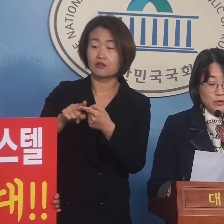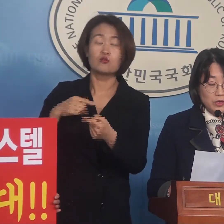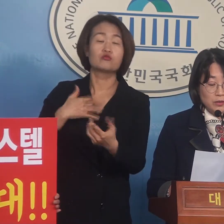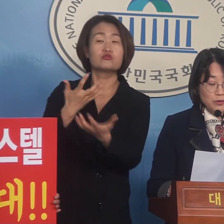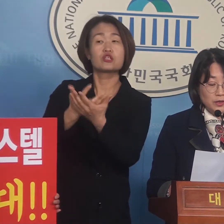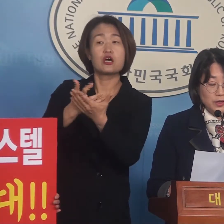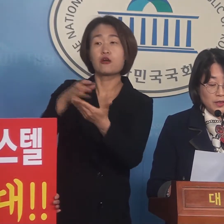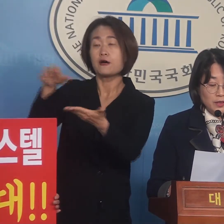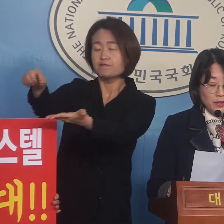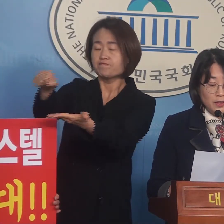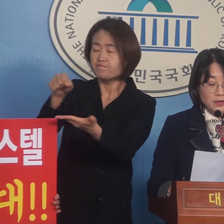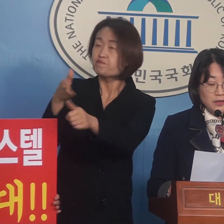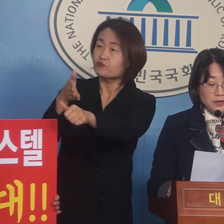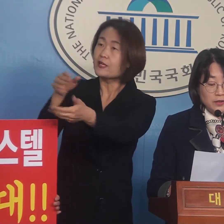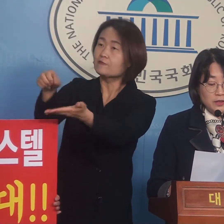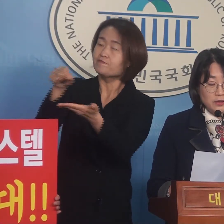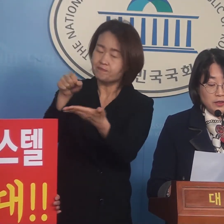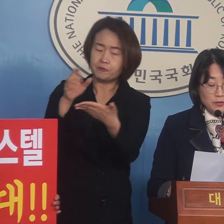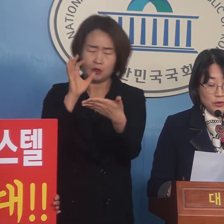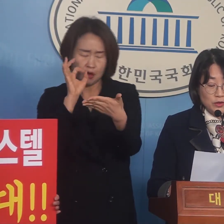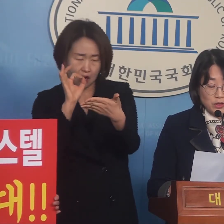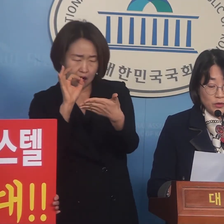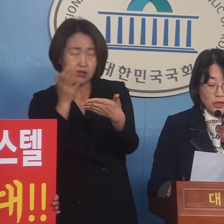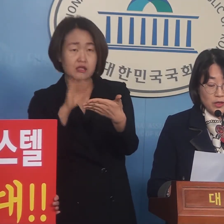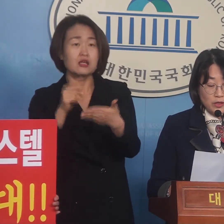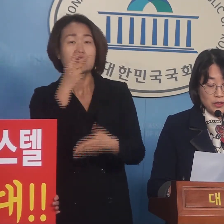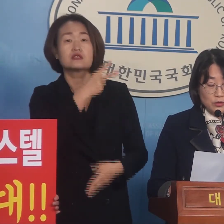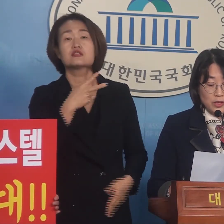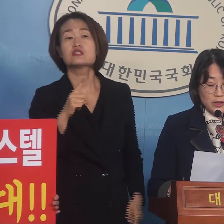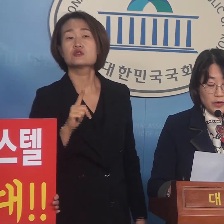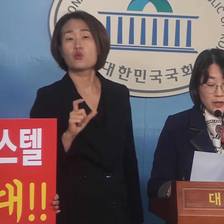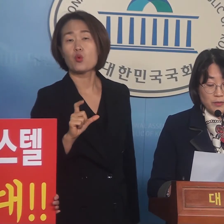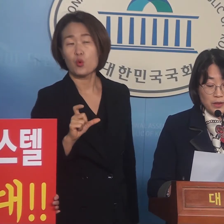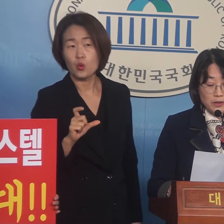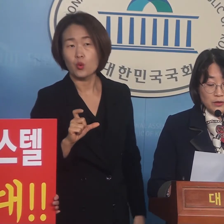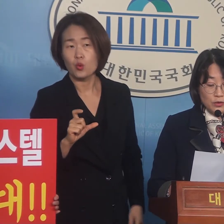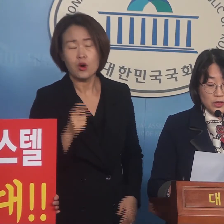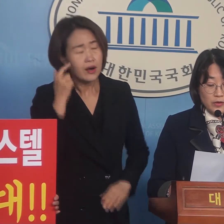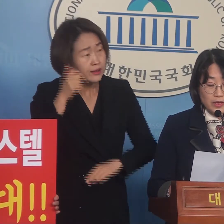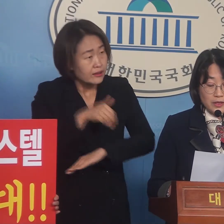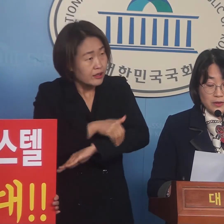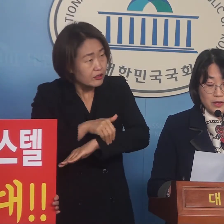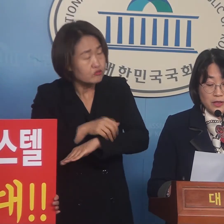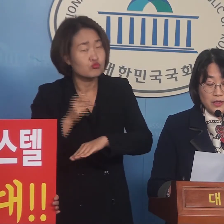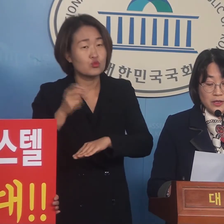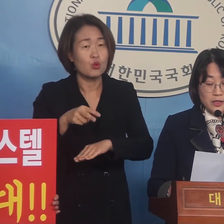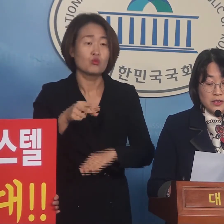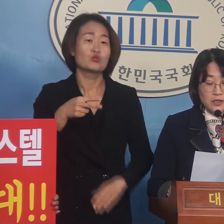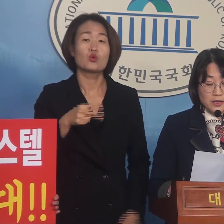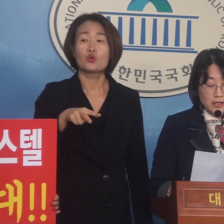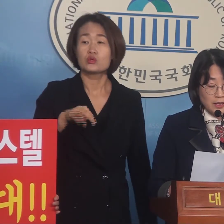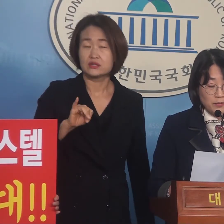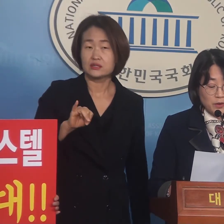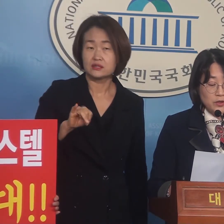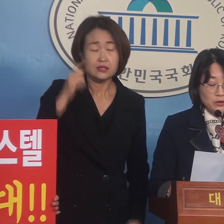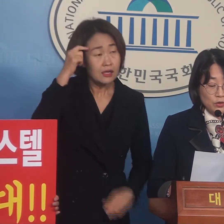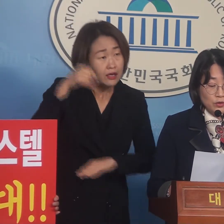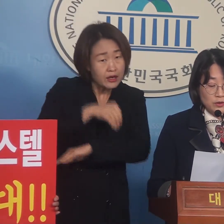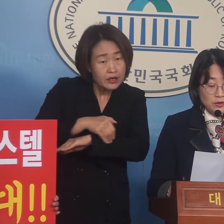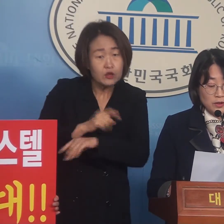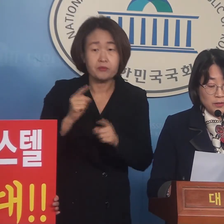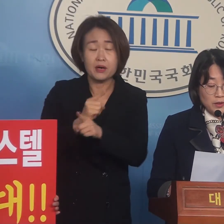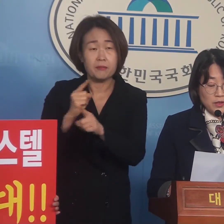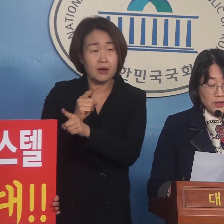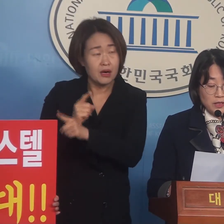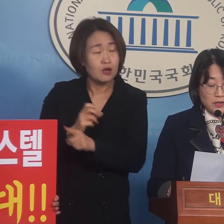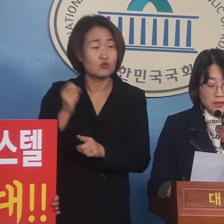제출받아 검토를 해보니 LH는 2015년 2월 지구단위 계획 및 도시계획 시설 결정사항의 변경